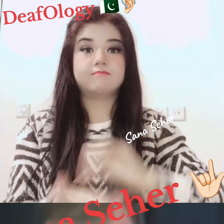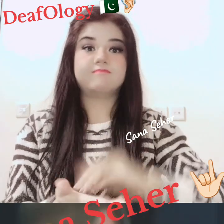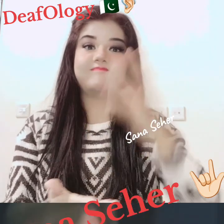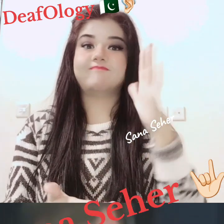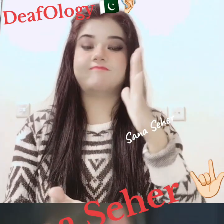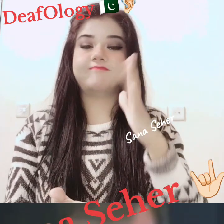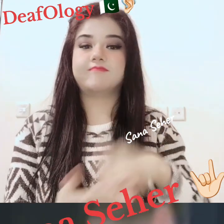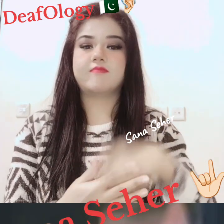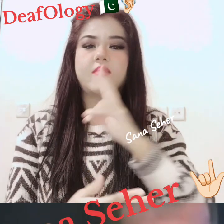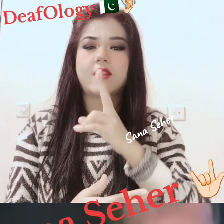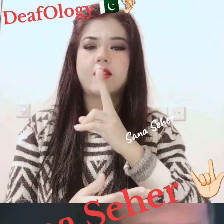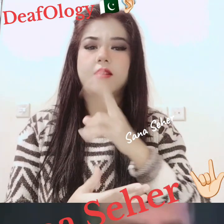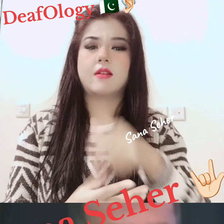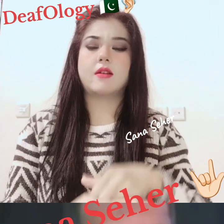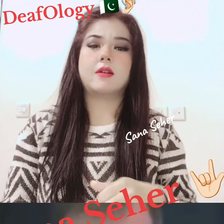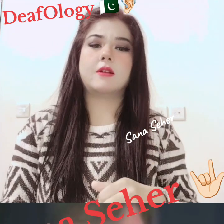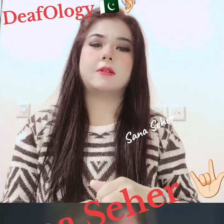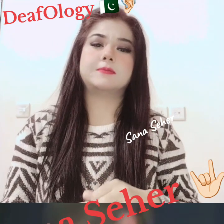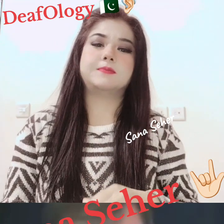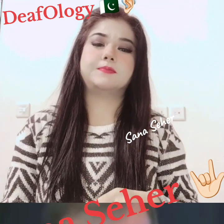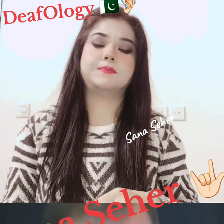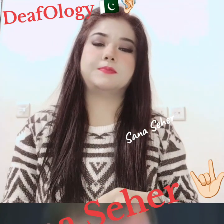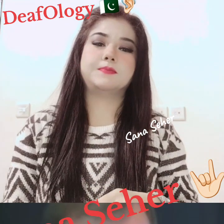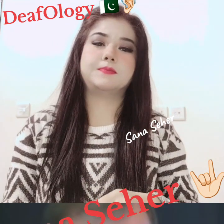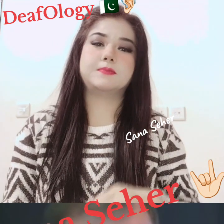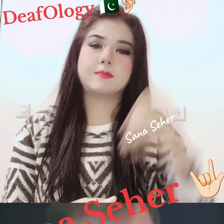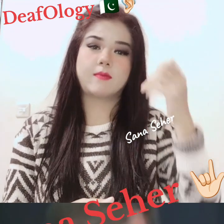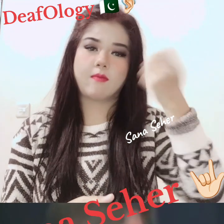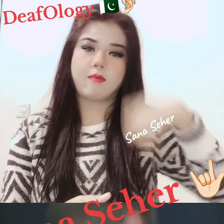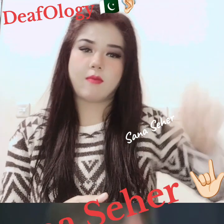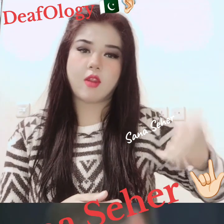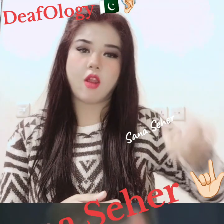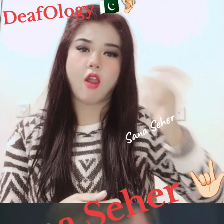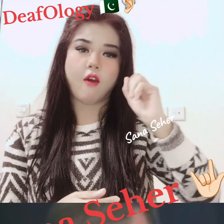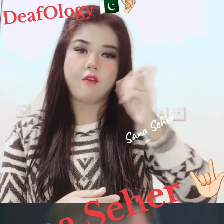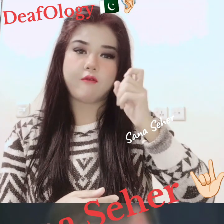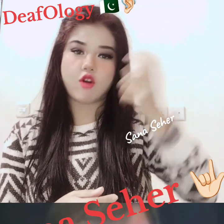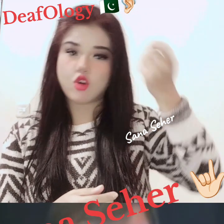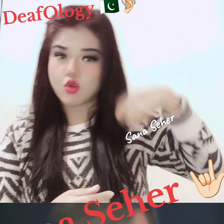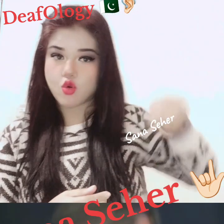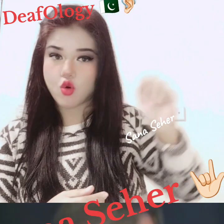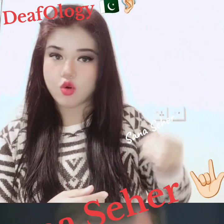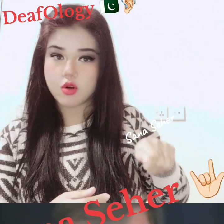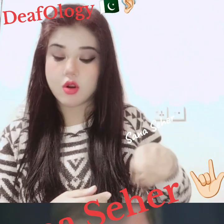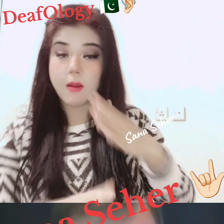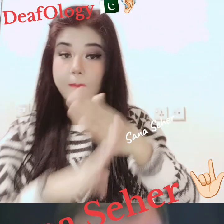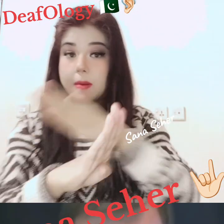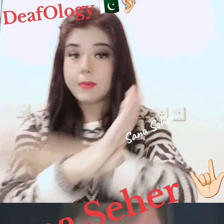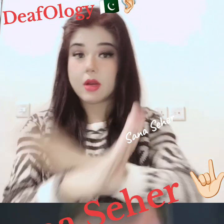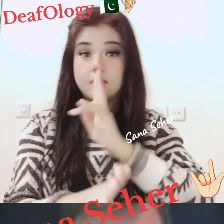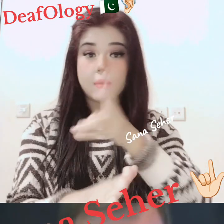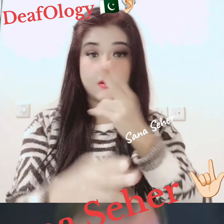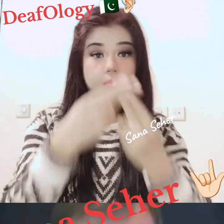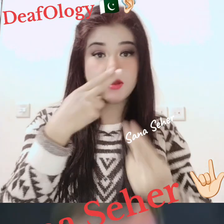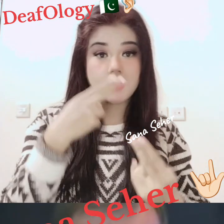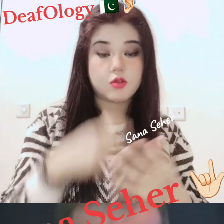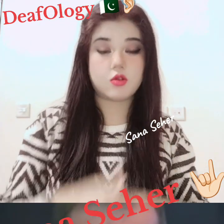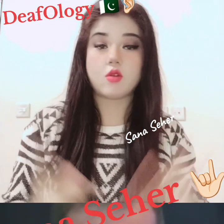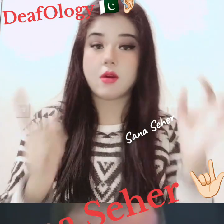और जहां तक आपने बात की है कि कोर्ट मार्शल हो रहा है, मैं पहले भी अर्ज कर चुका हूं